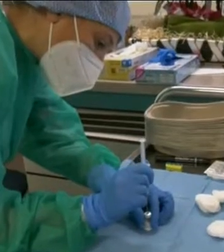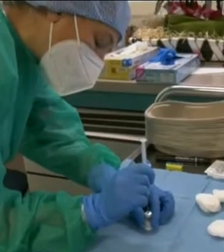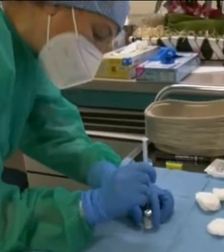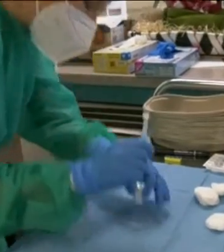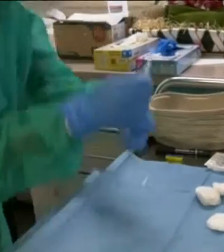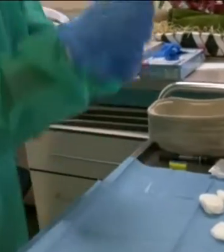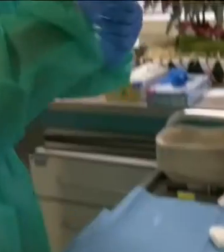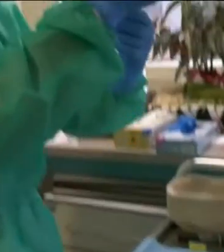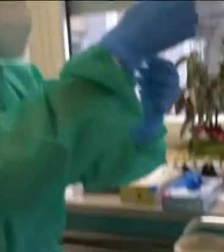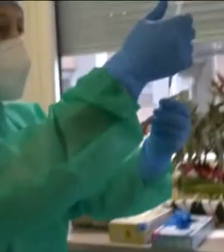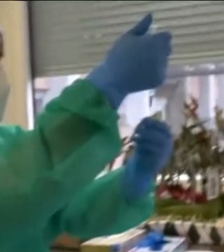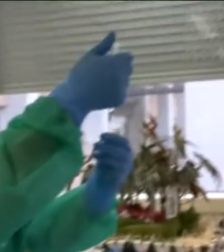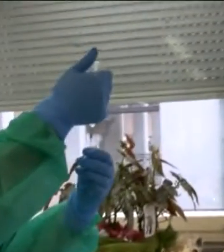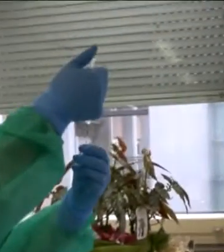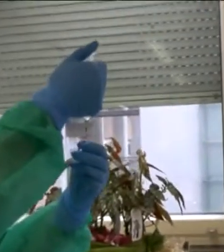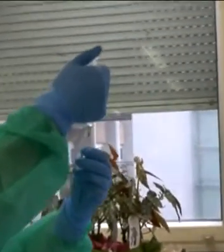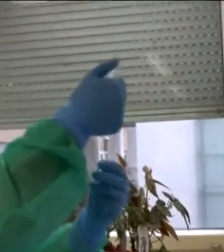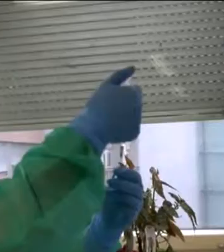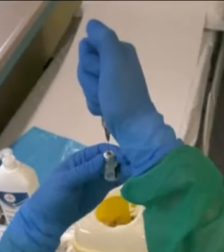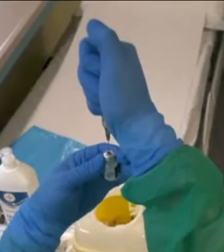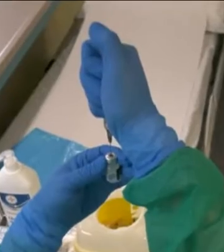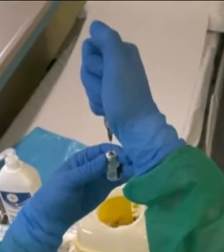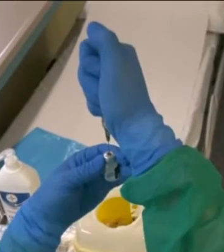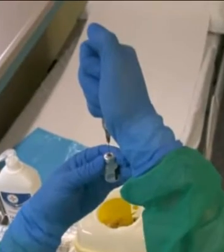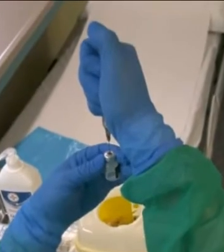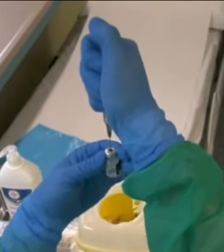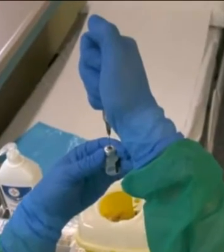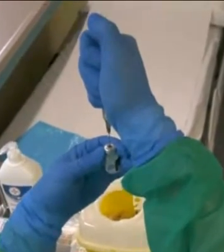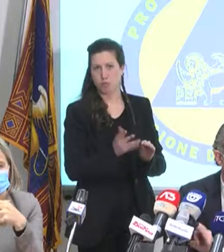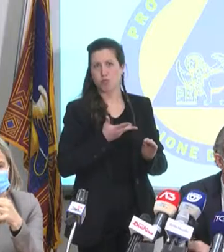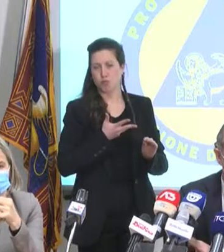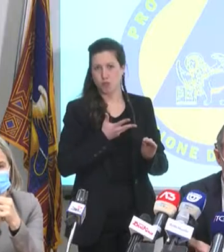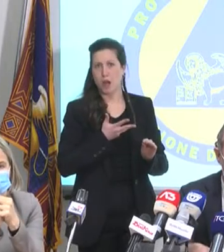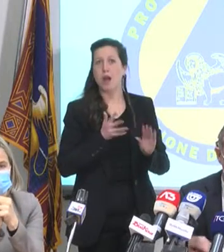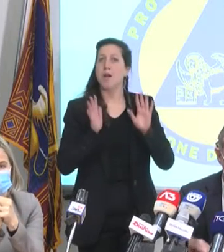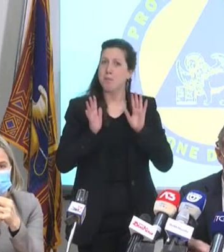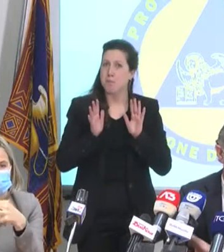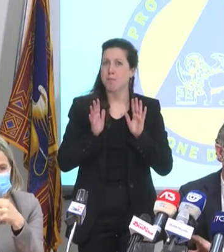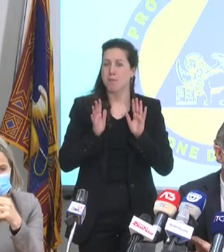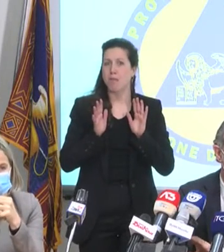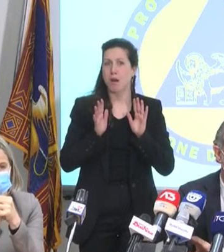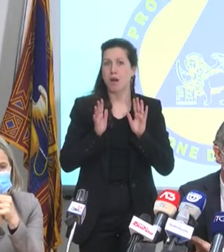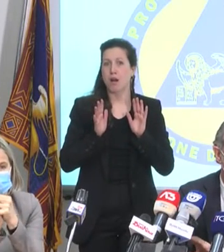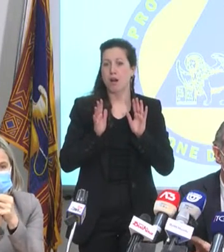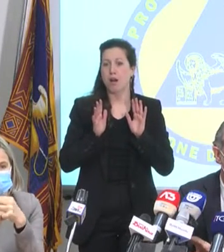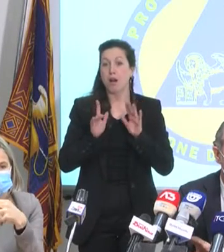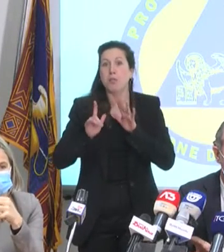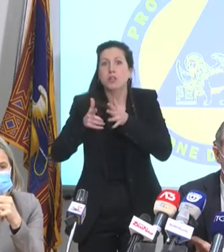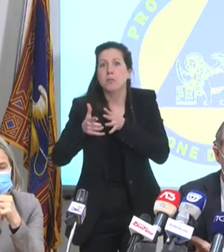attutire il danno con le dosi accantonate ma solo per i richiami ciò vuol dire che la campagna vince vaccinale è sospesa